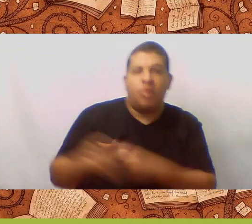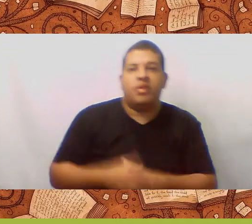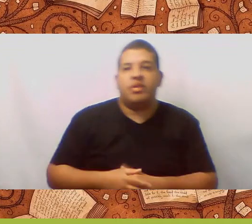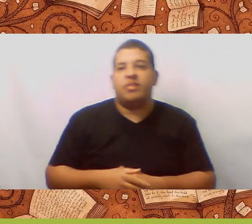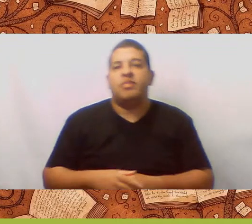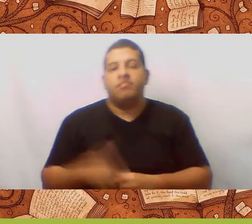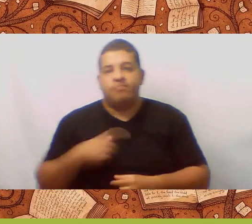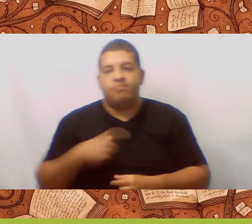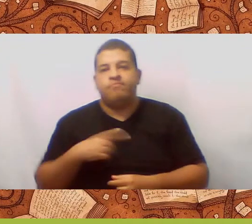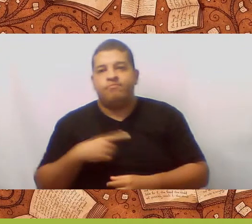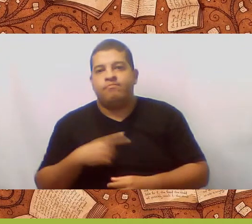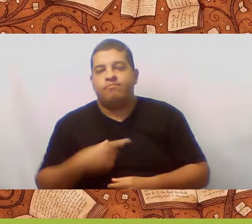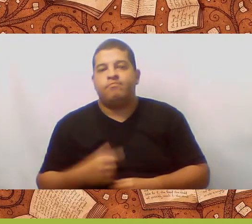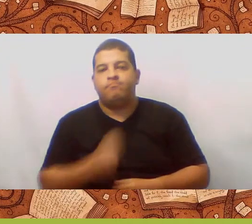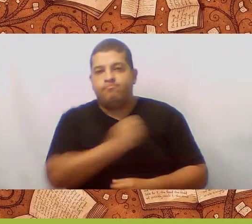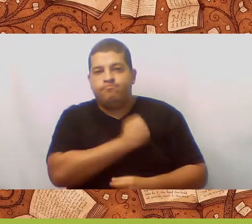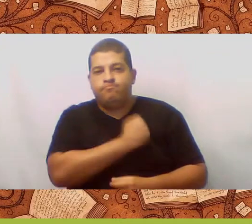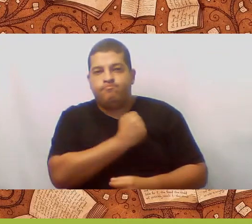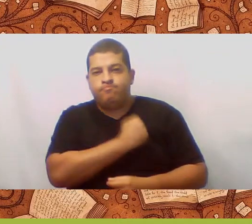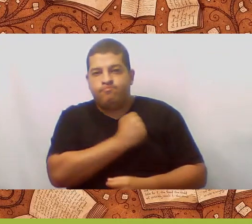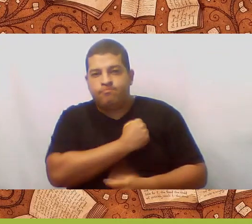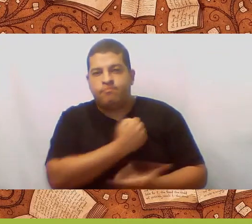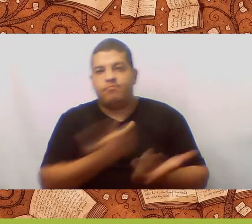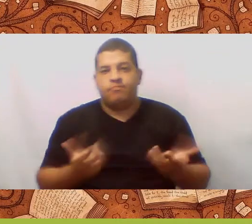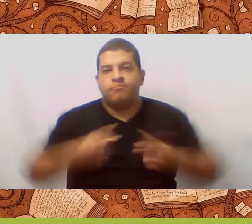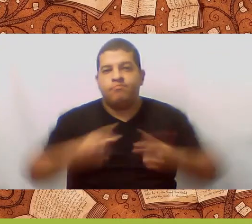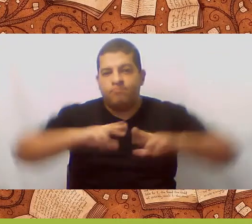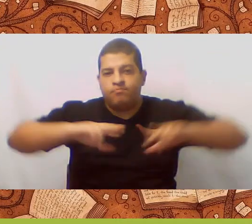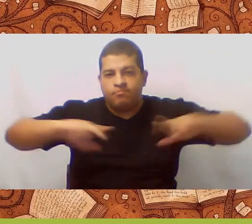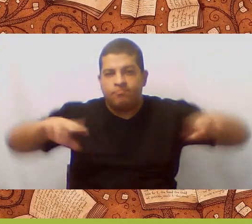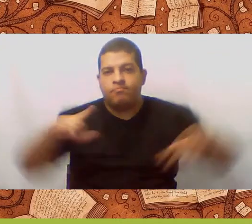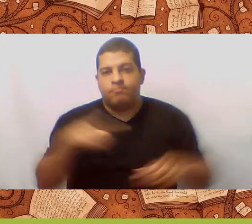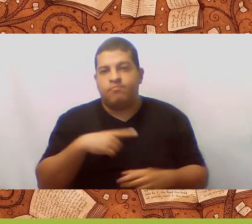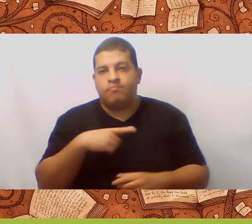machista, né? Vocês vão poder ver, né?